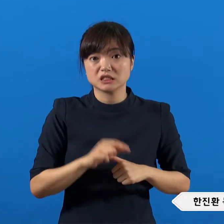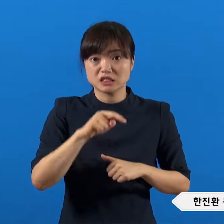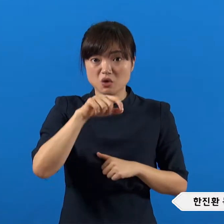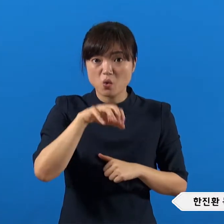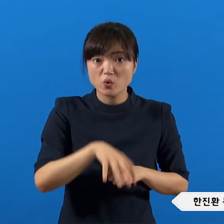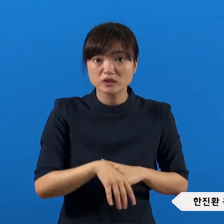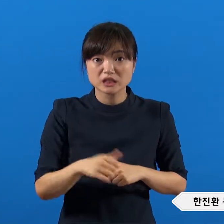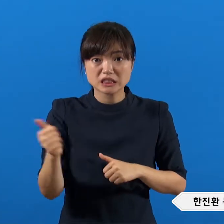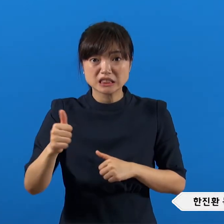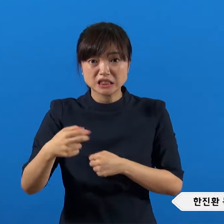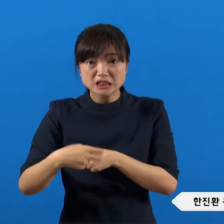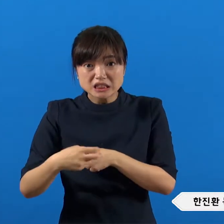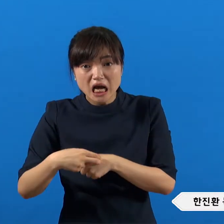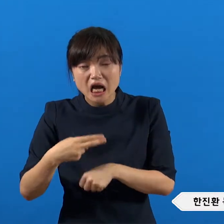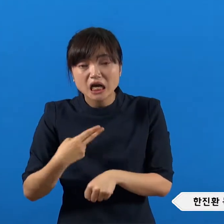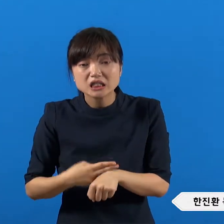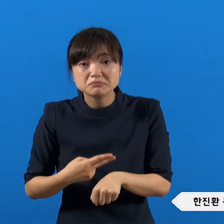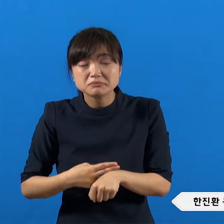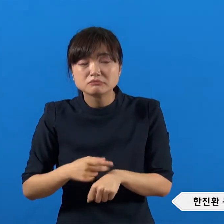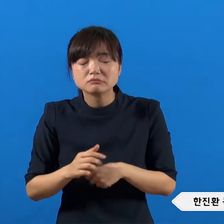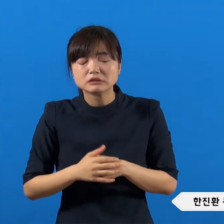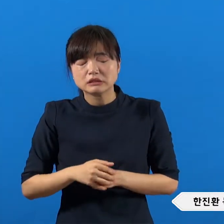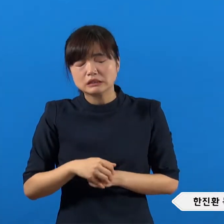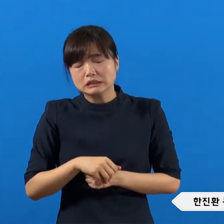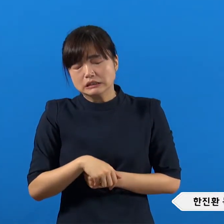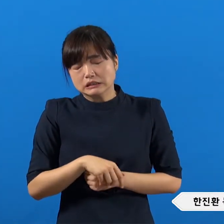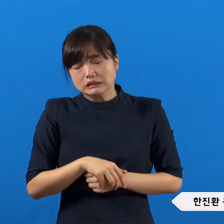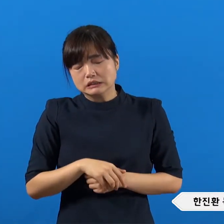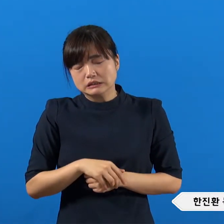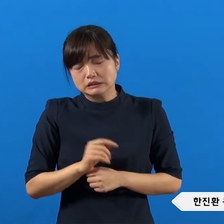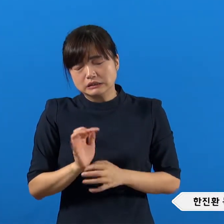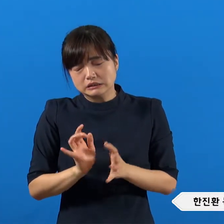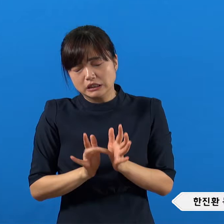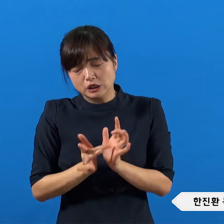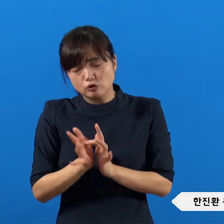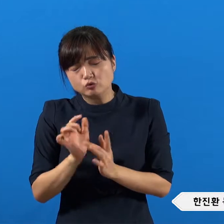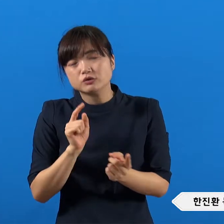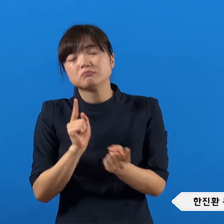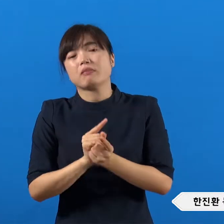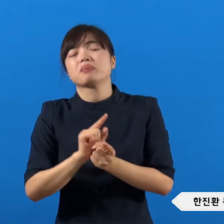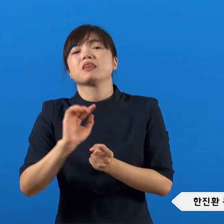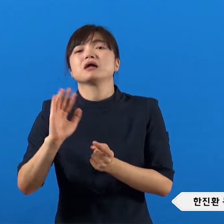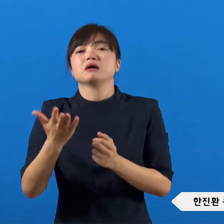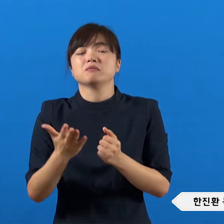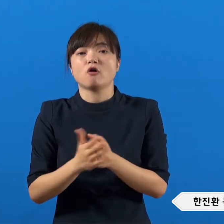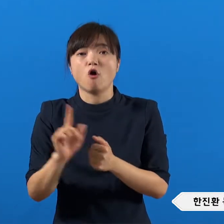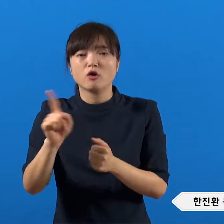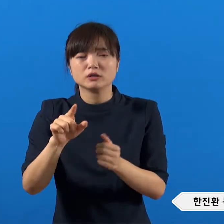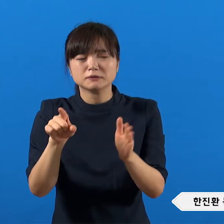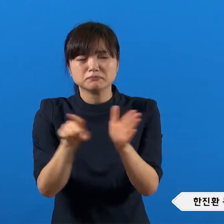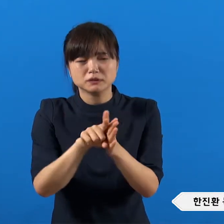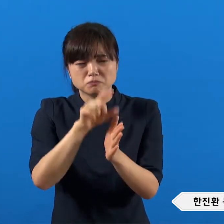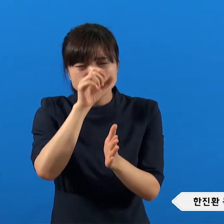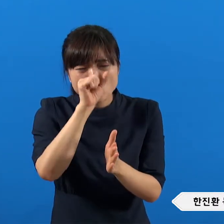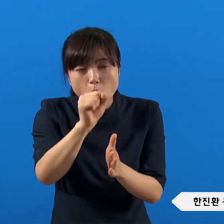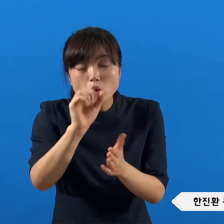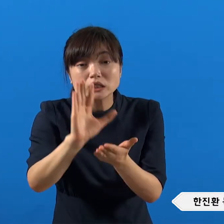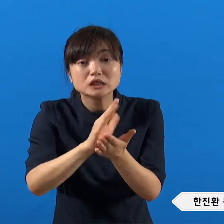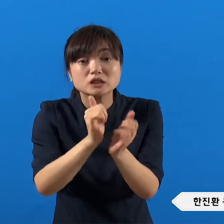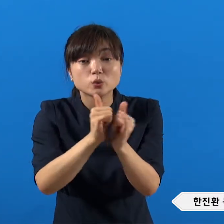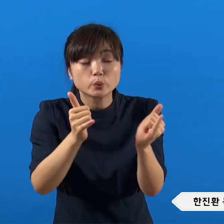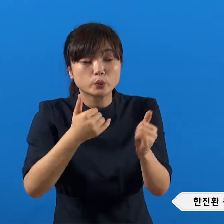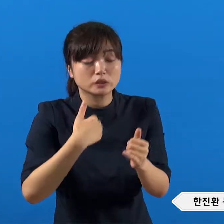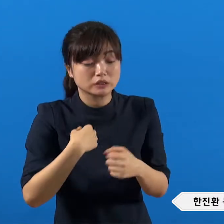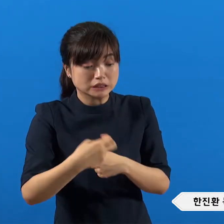그런데 이 코른펠드 의사는 그 지옥 같은 곳에서 예수님을 만납니다. 어느 신실한 그리스도인이